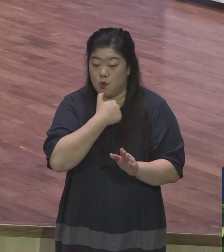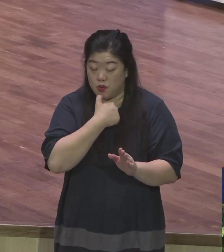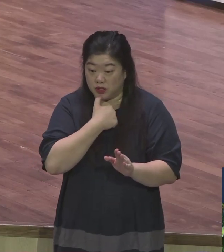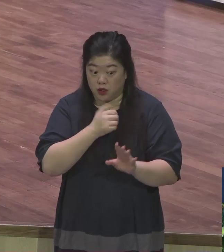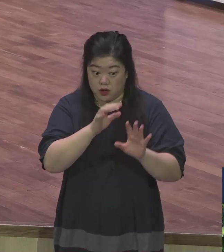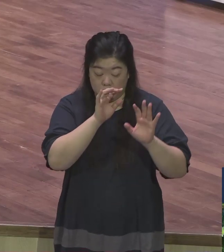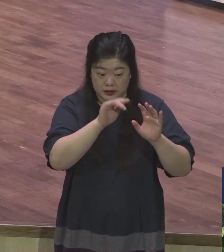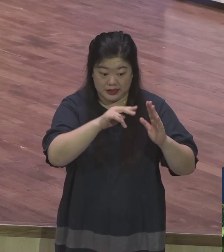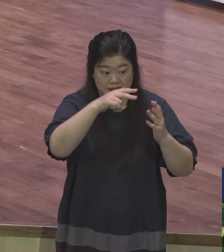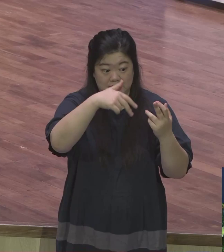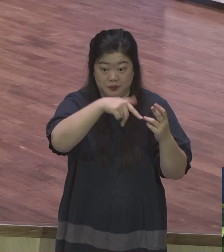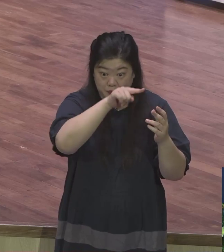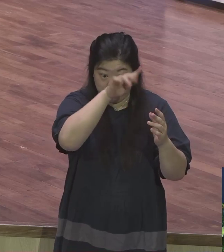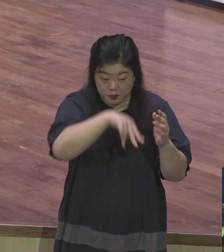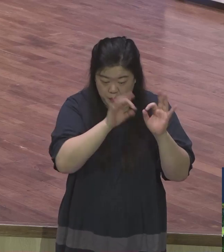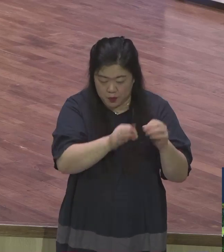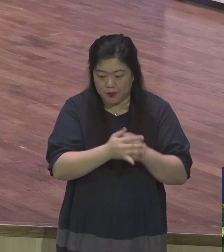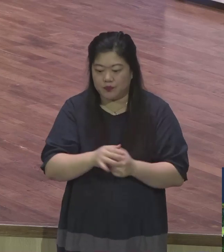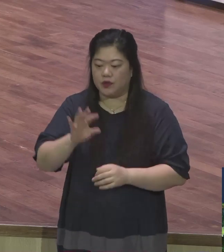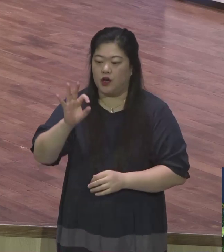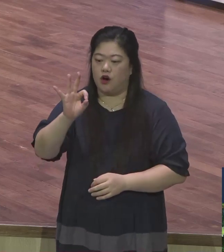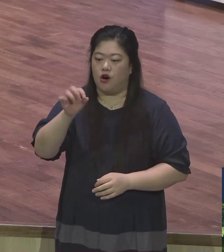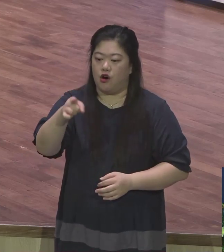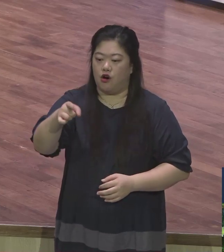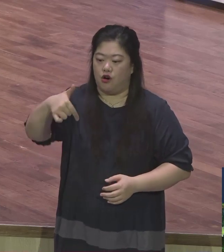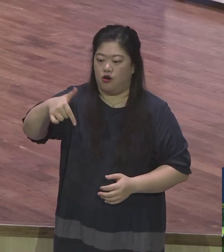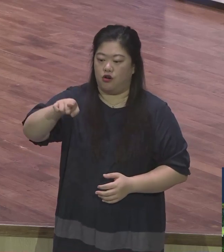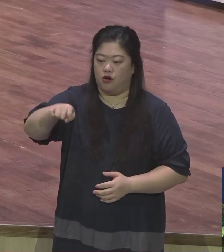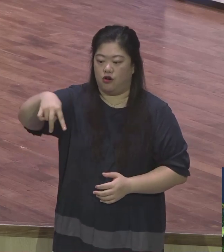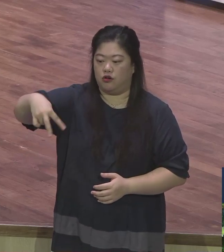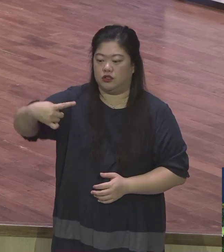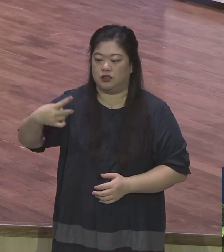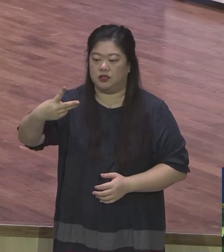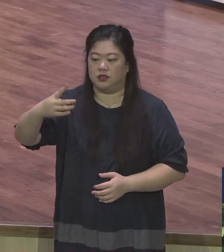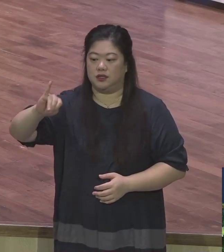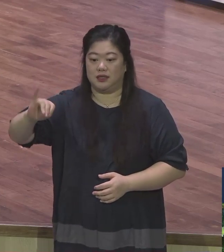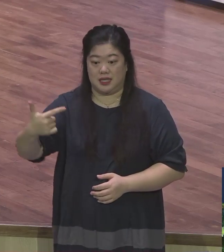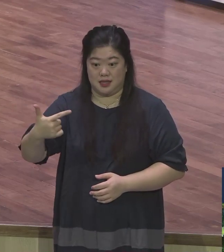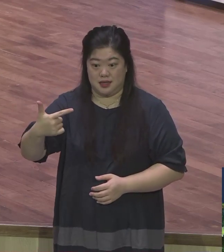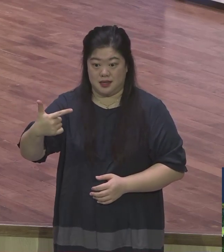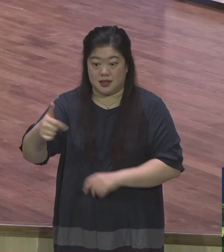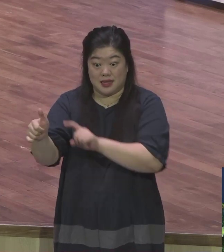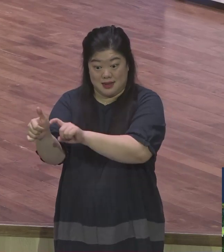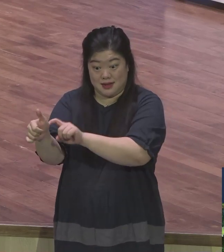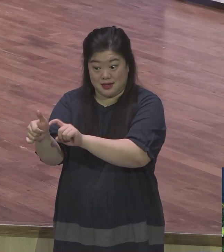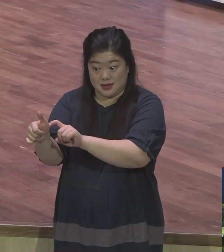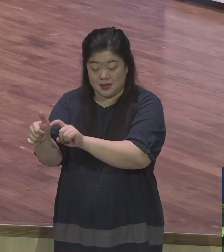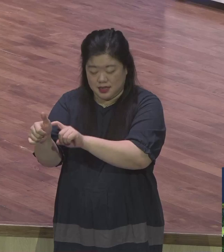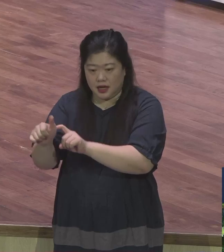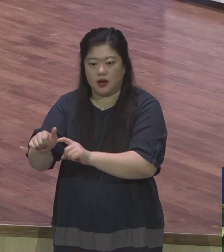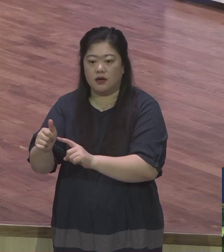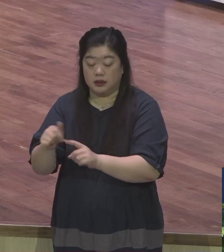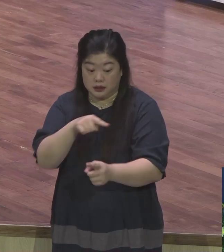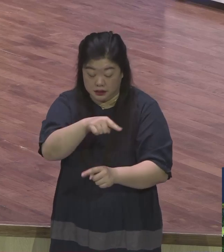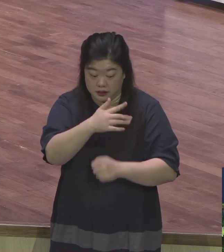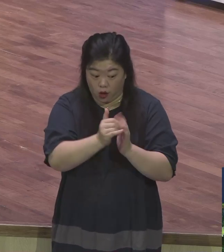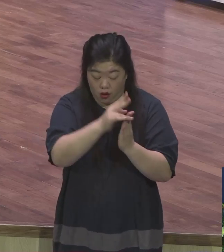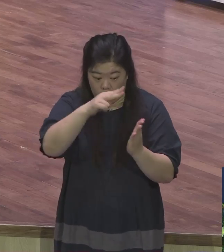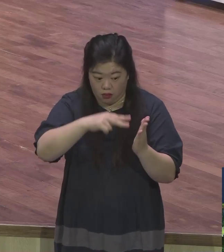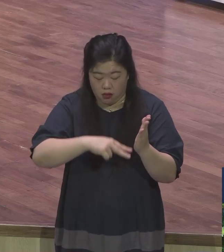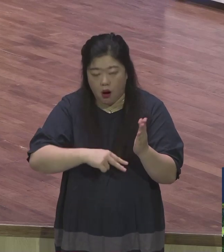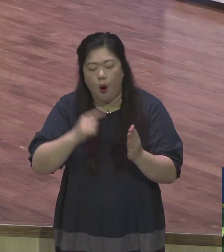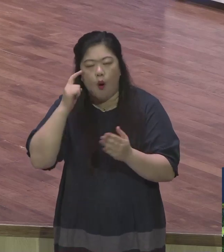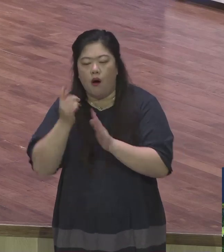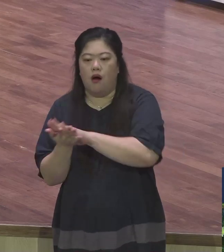어거스틴 성 어거스틴의 인생을 극적으로 변화시킨 말씀이에요. 어거스틴이 예트를 깨지